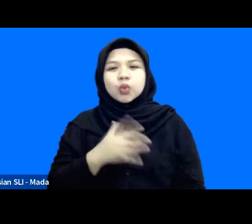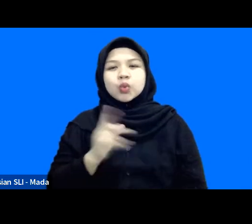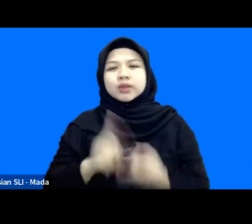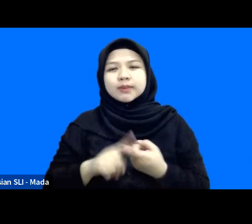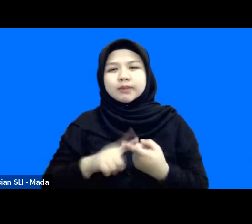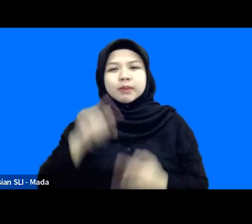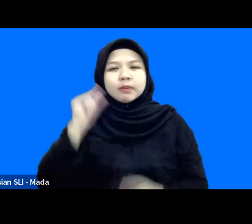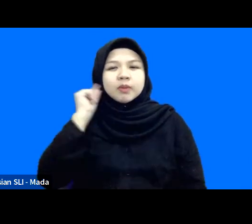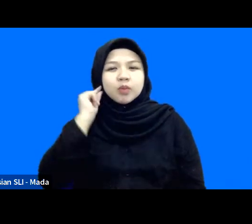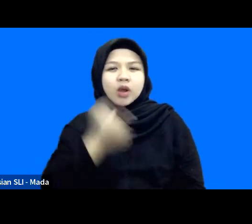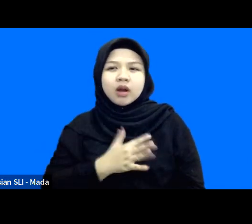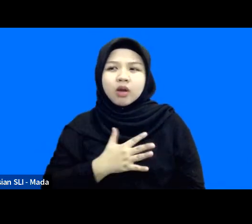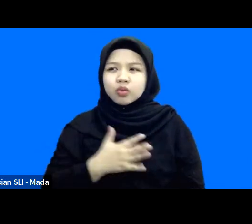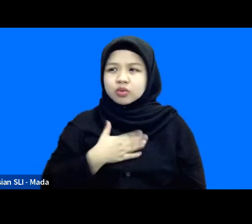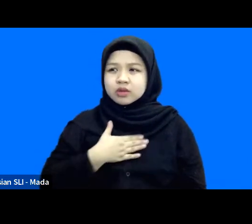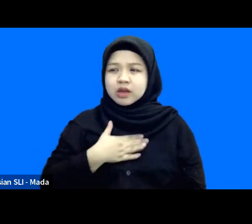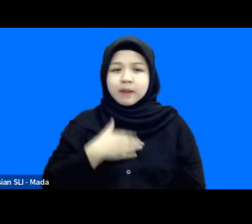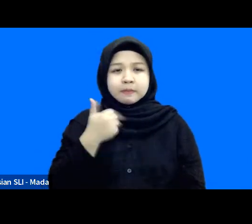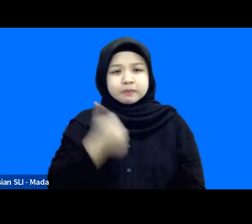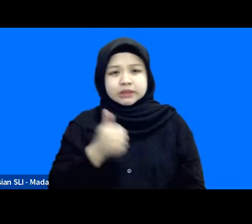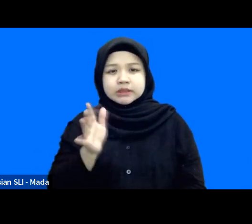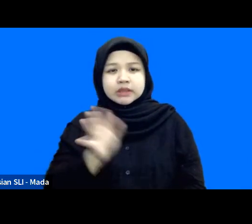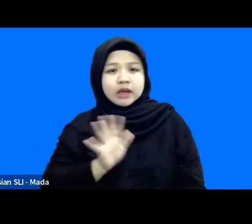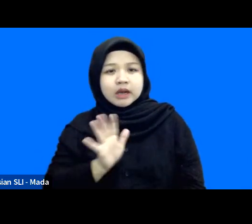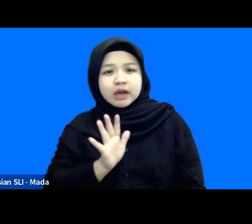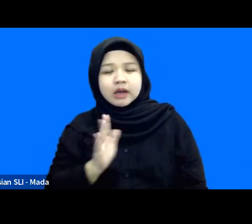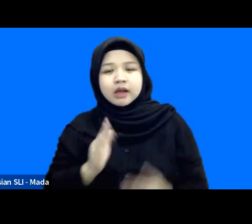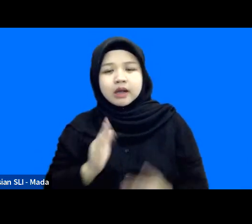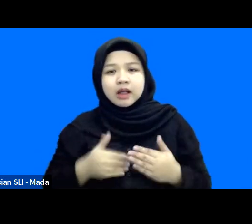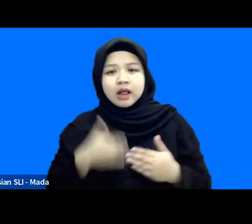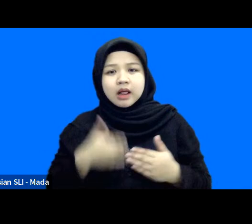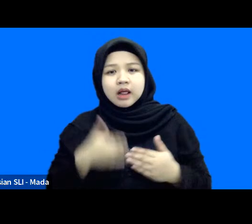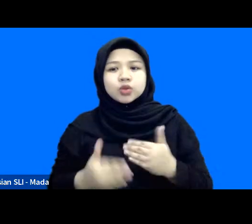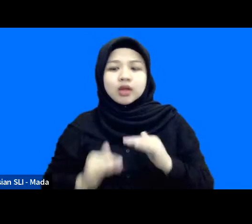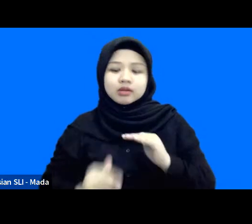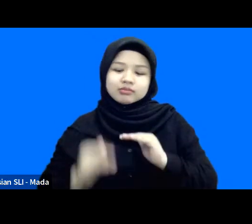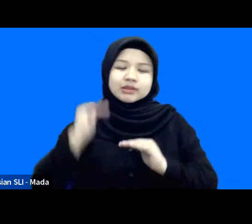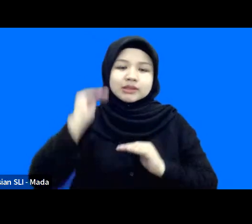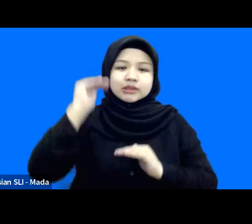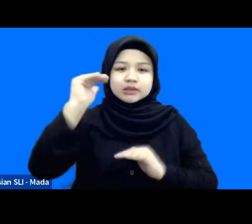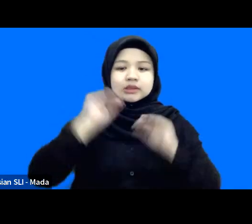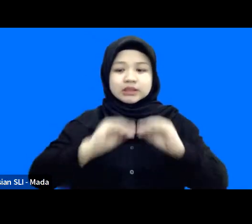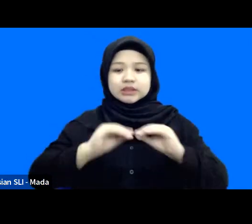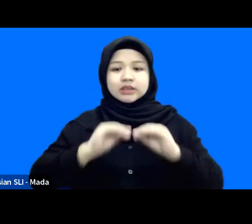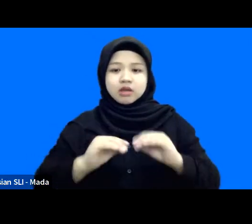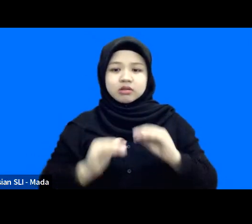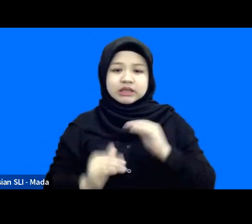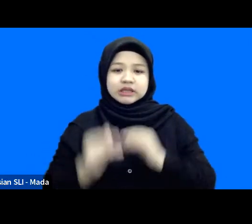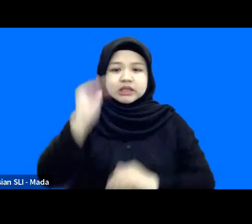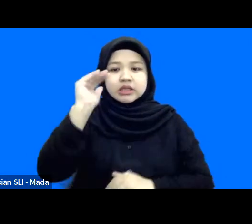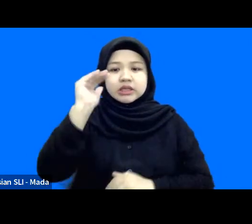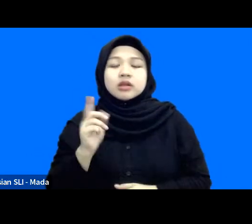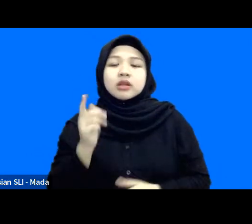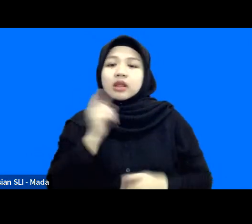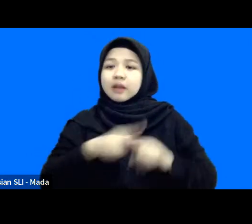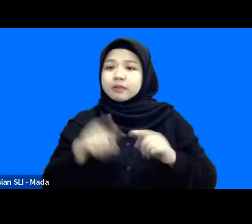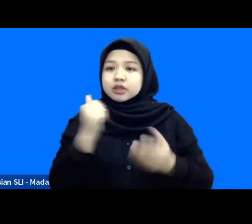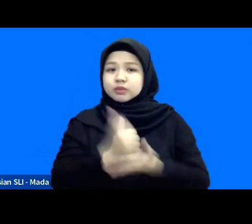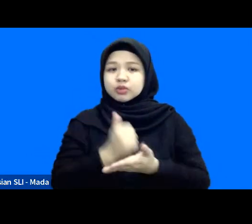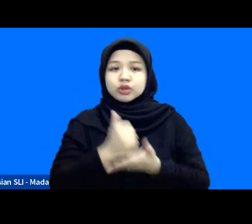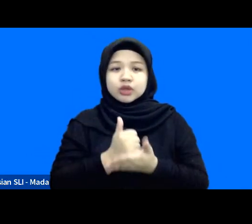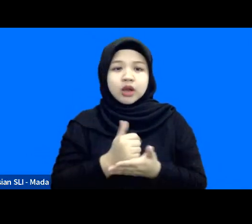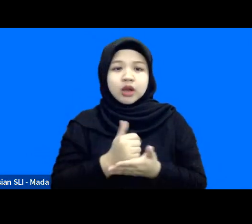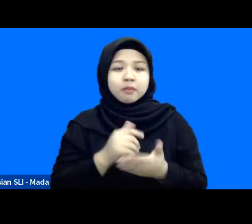perempuan, apakah saya bisa melanjutkan ke pendidikan yang lebih tinggi, padahal komunitas dan